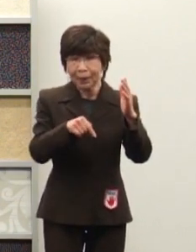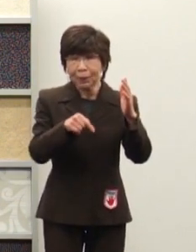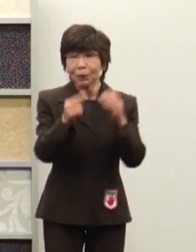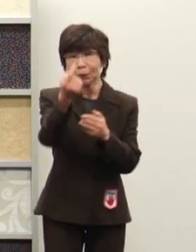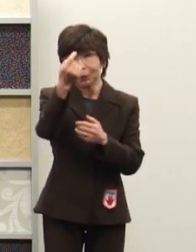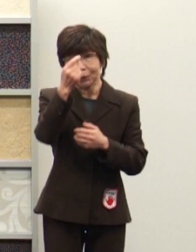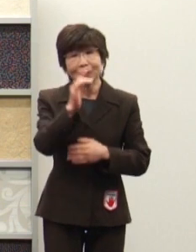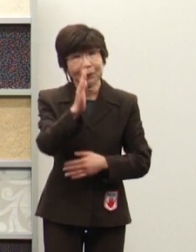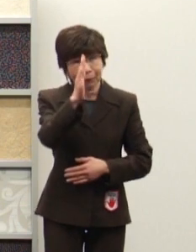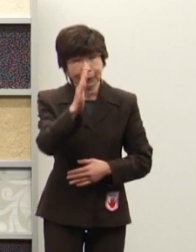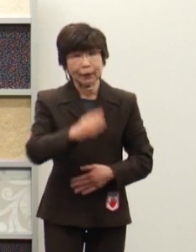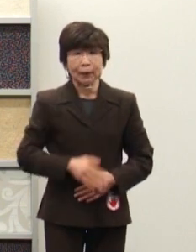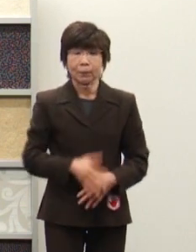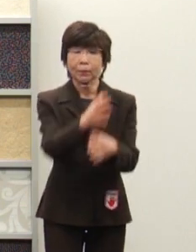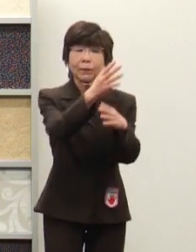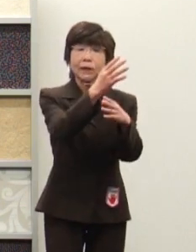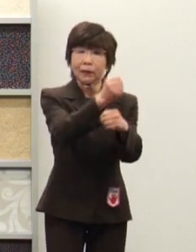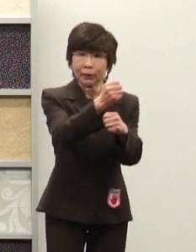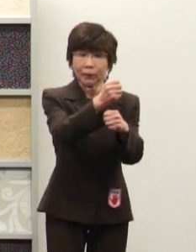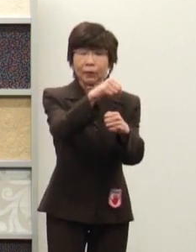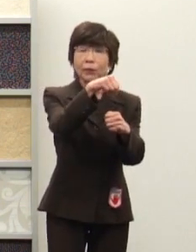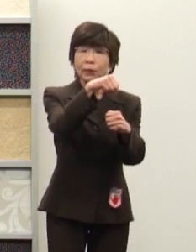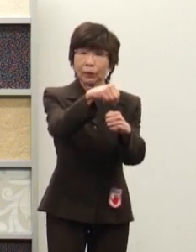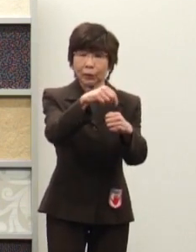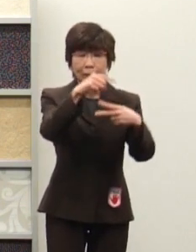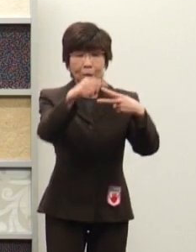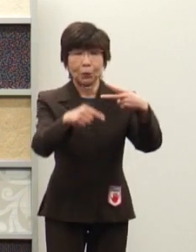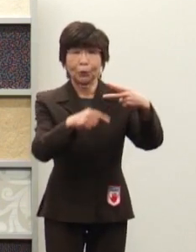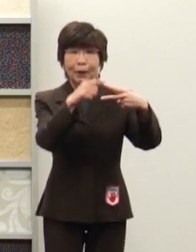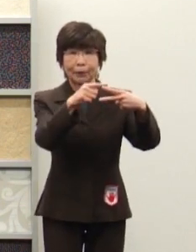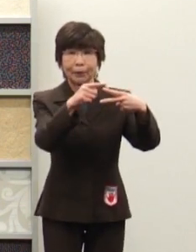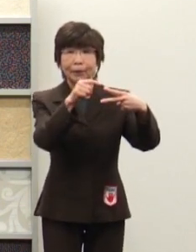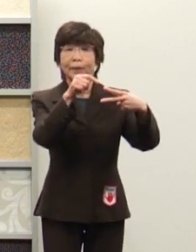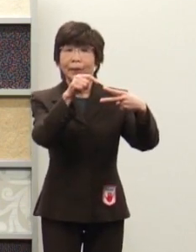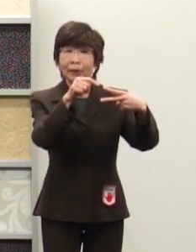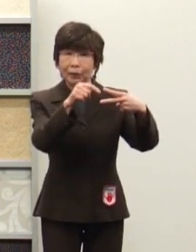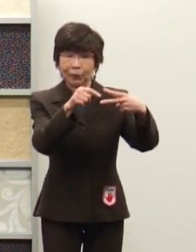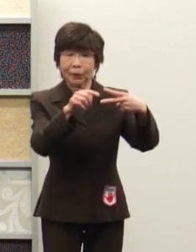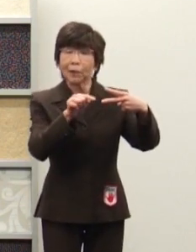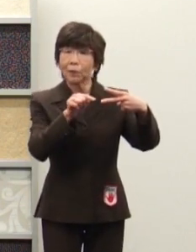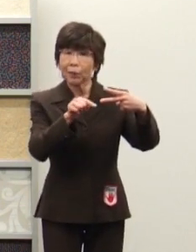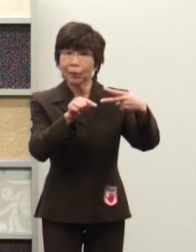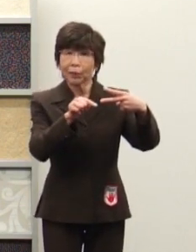次元が定められている雨天についてはその次元を